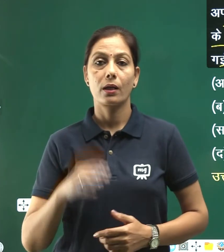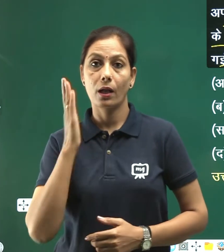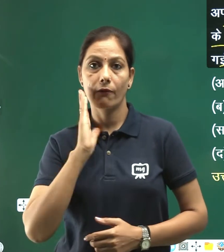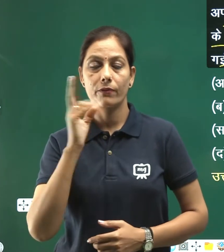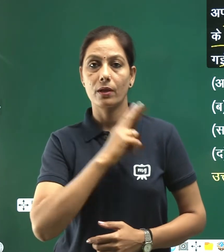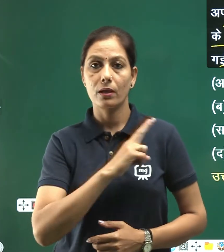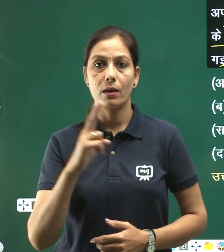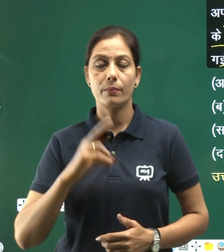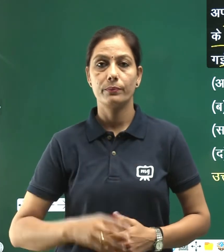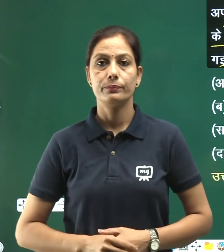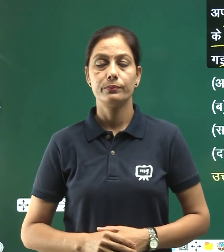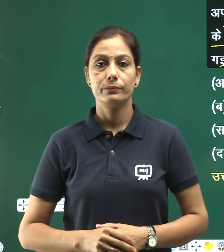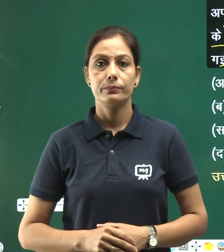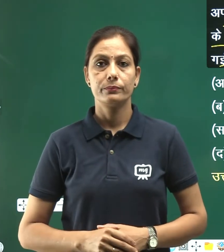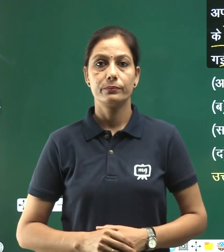हंसो जल्दी हंसो,